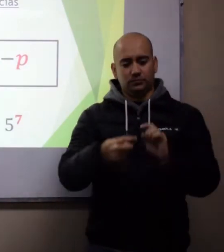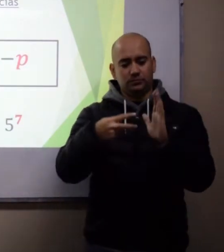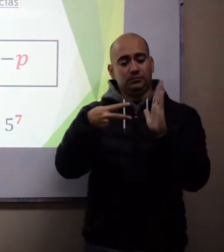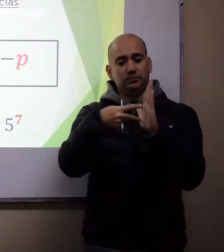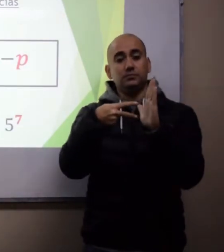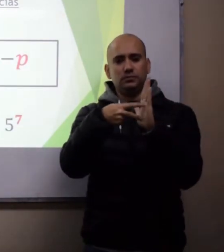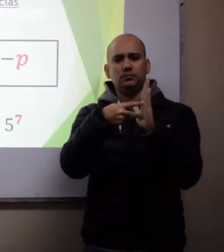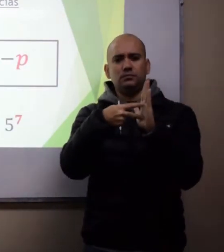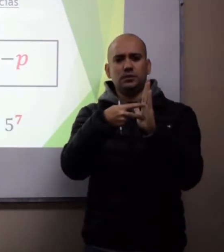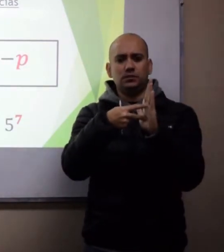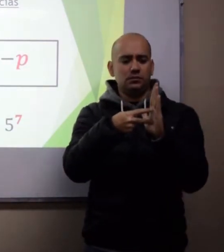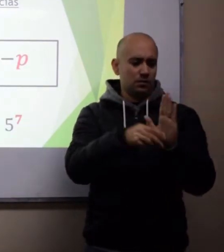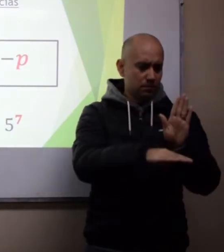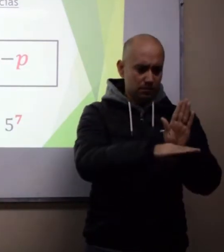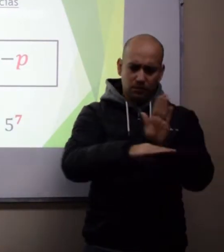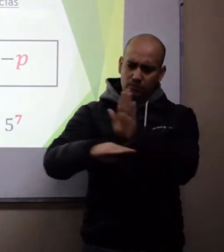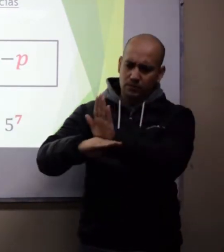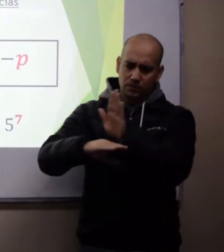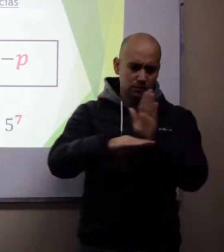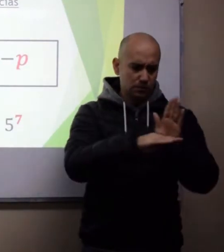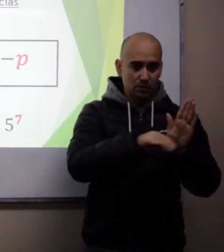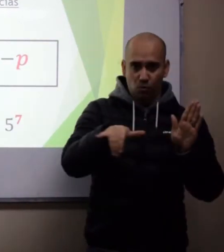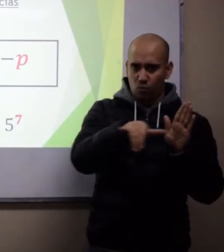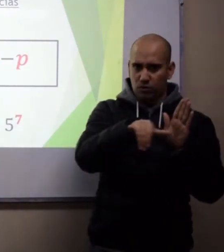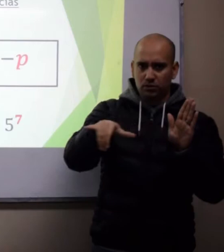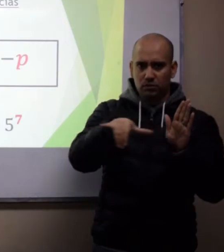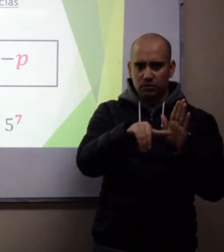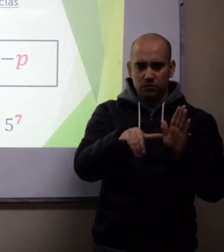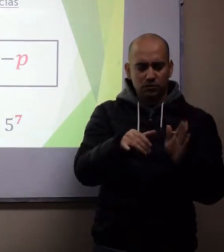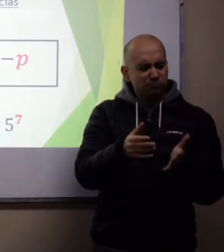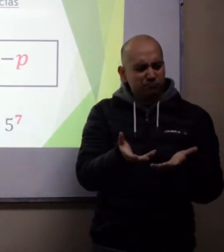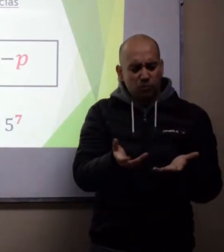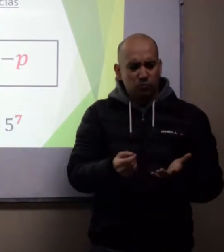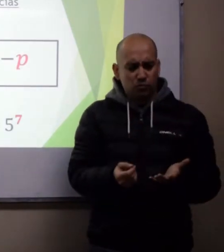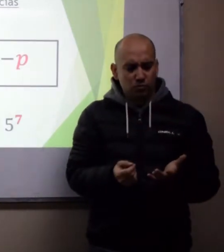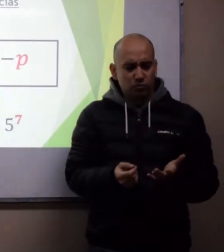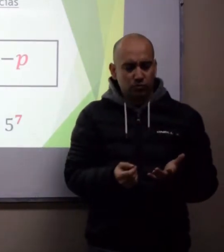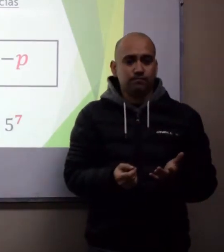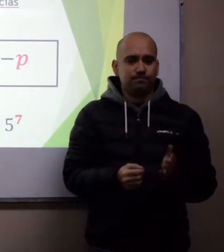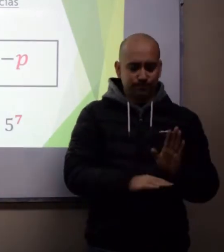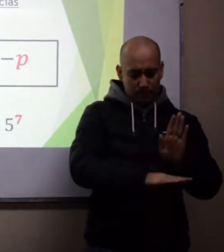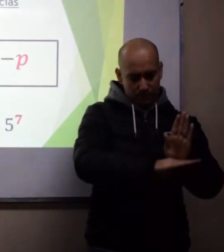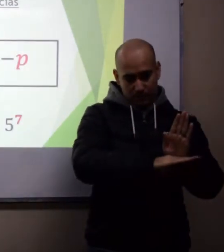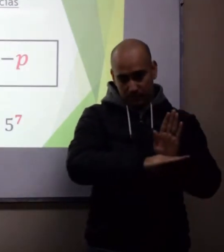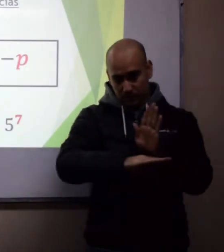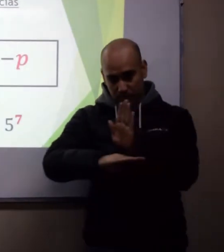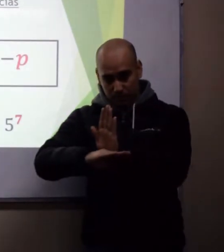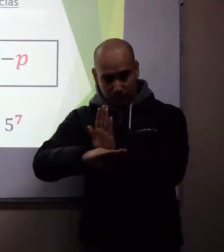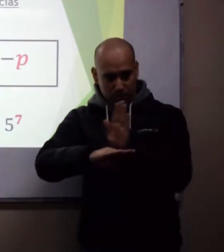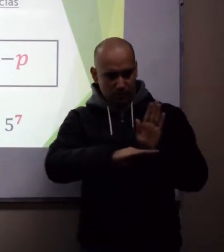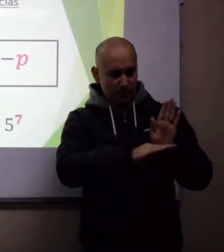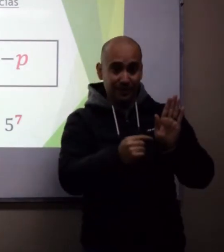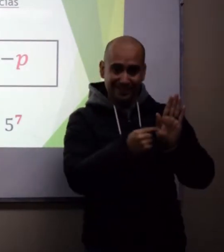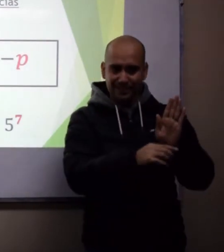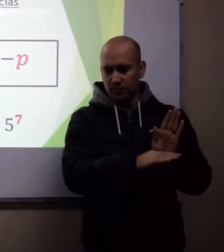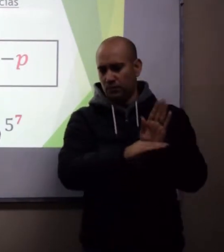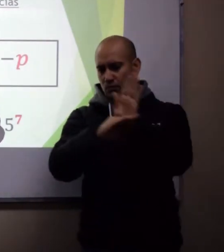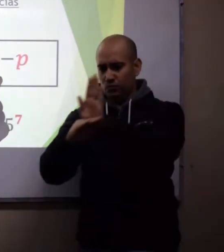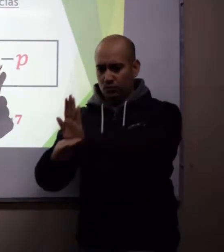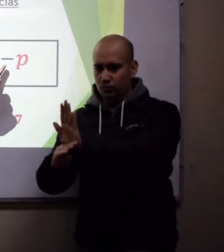División de potencias con igual base, pero distinto de exponentes. Se conserva la